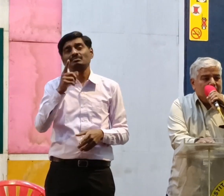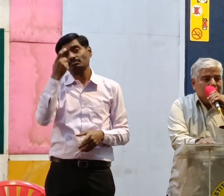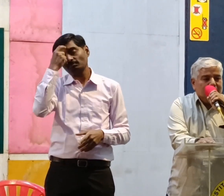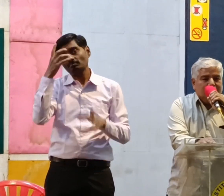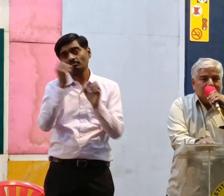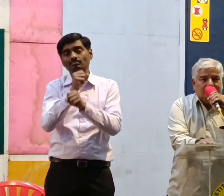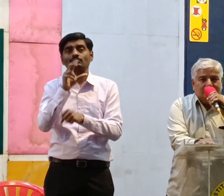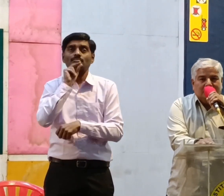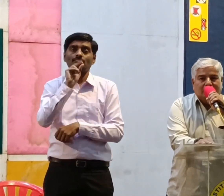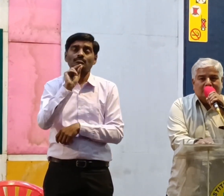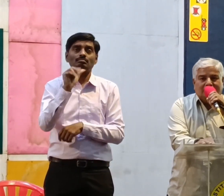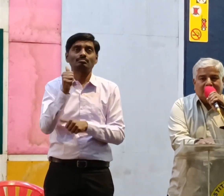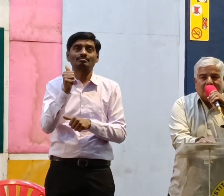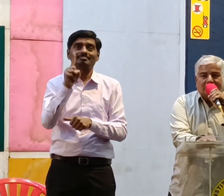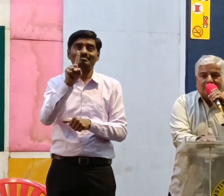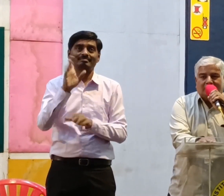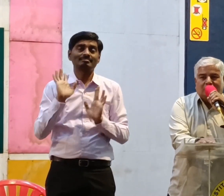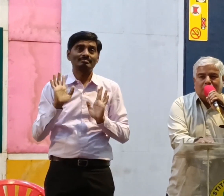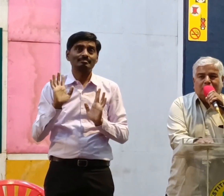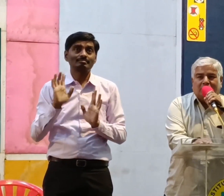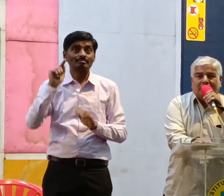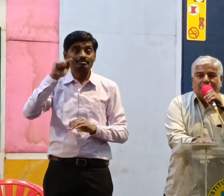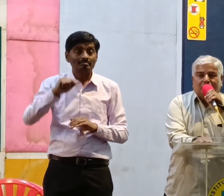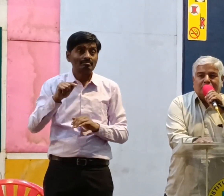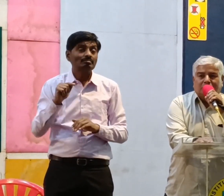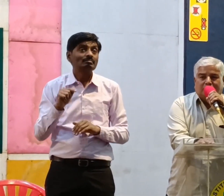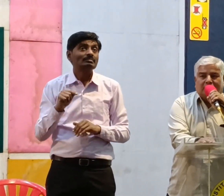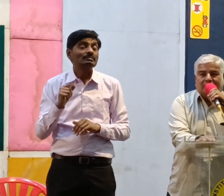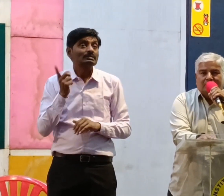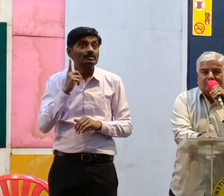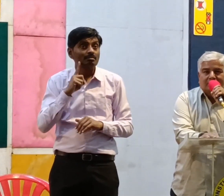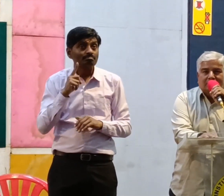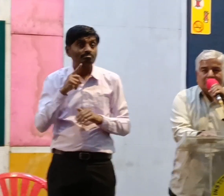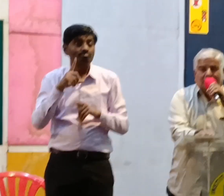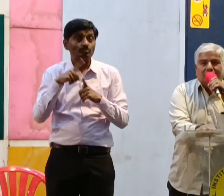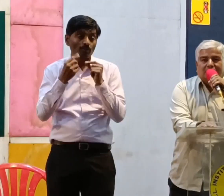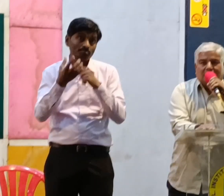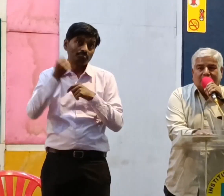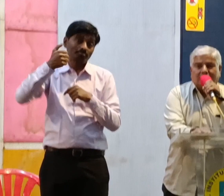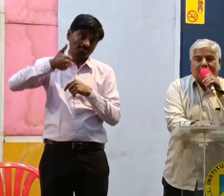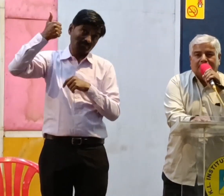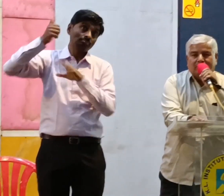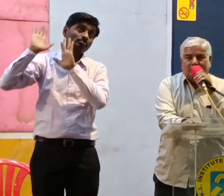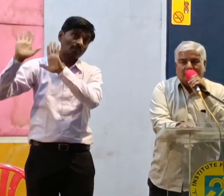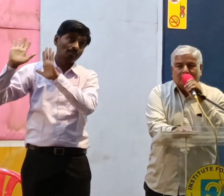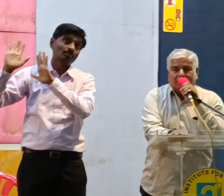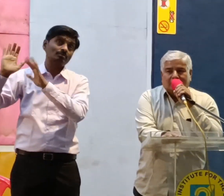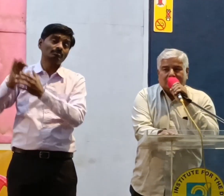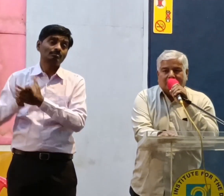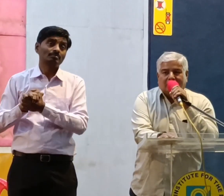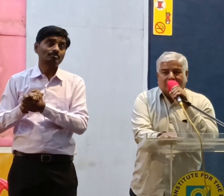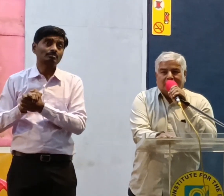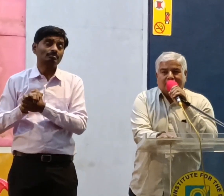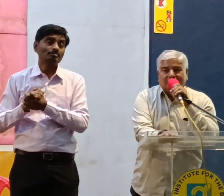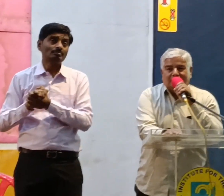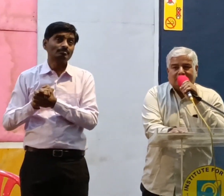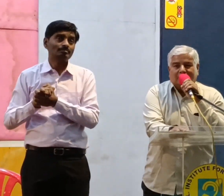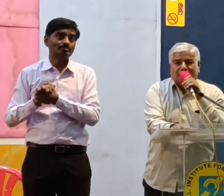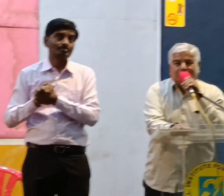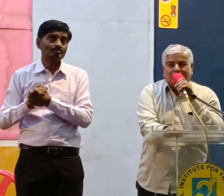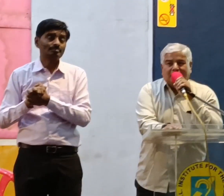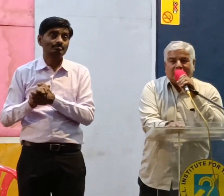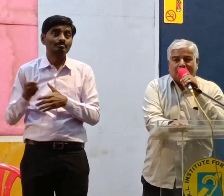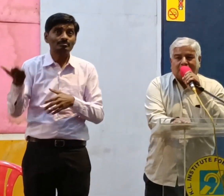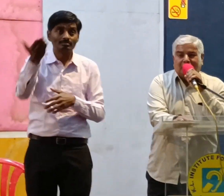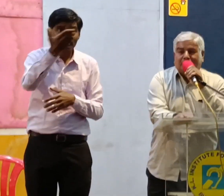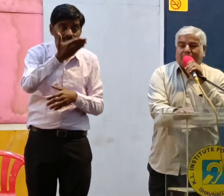શકતો પણ એ વિદ્યાર્થી આજે ખૂબ સારી પોસ્ટ ઉપર સર્વિસ કરે છે એટલે